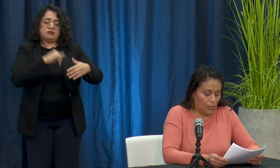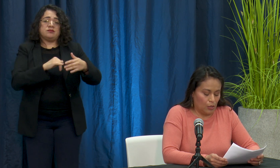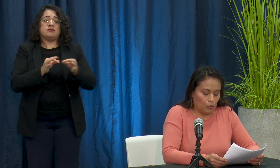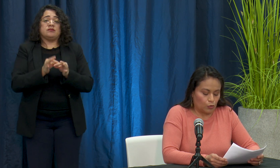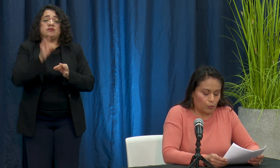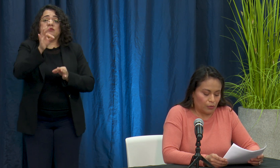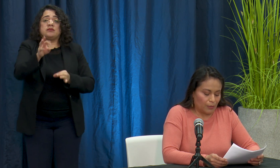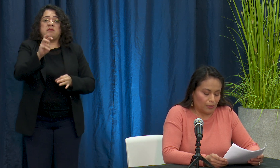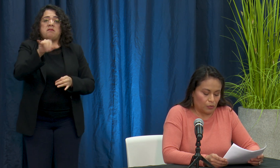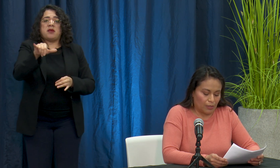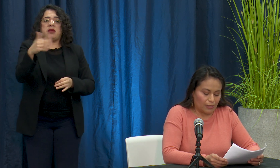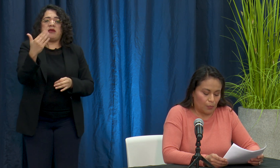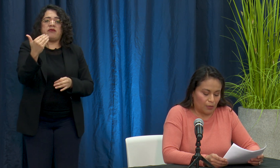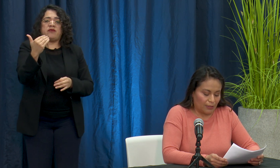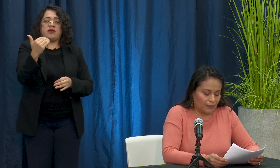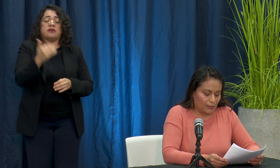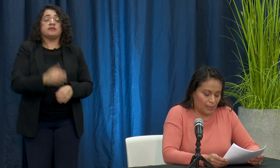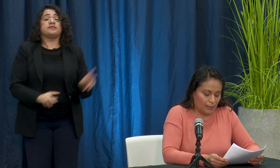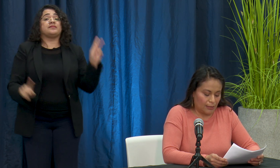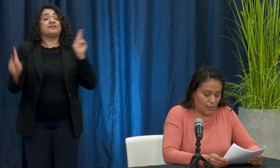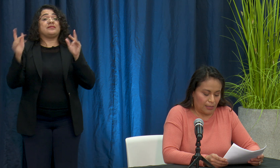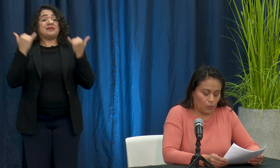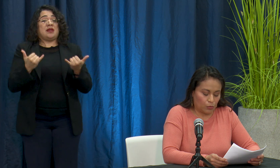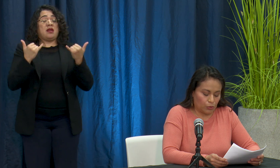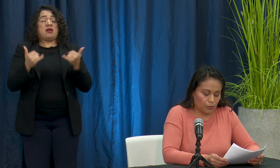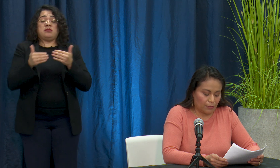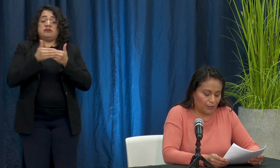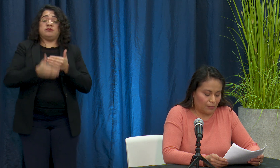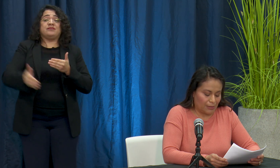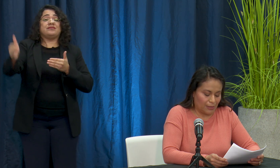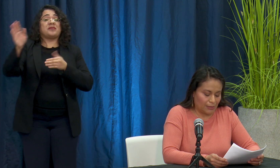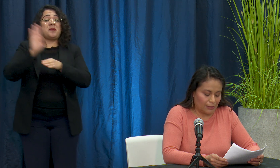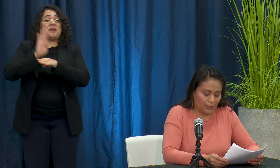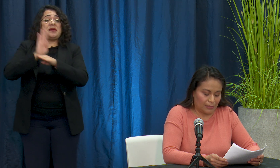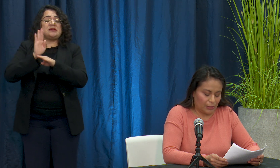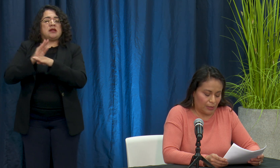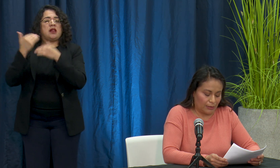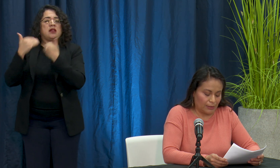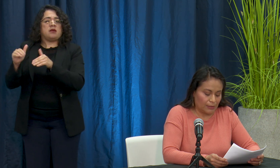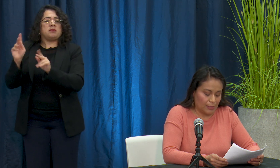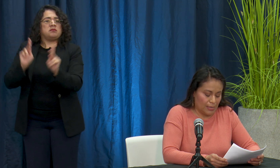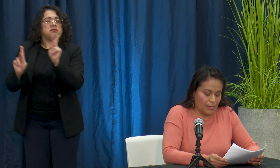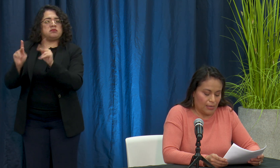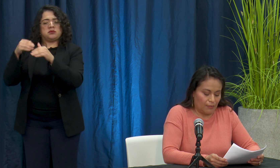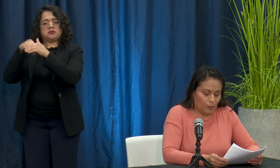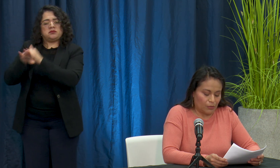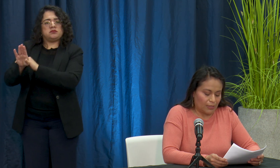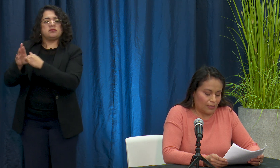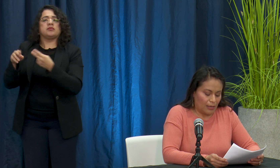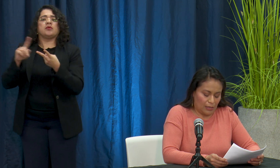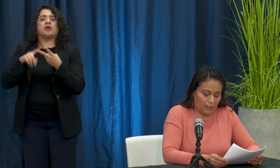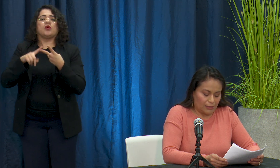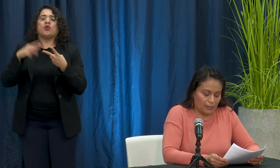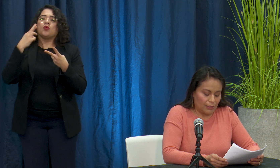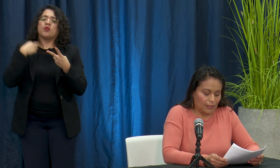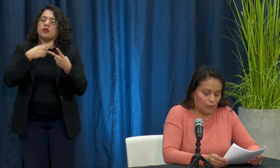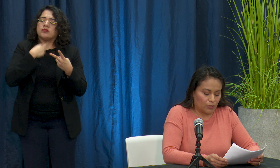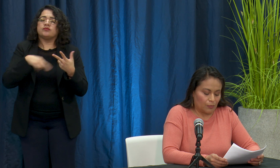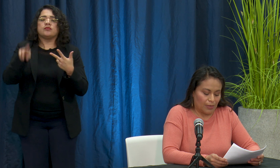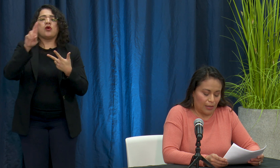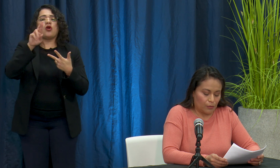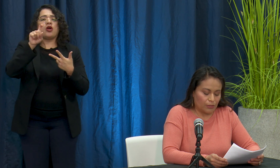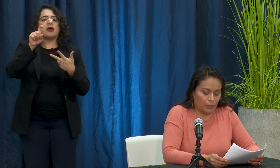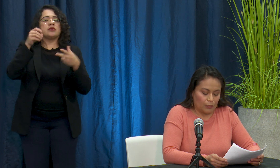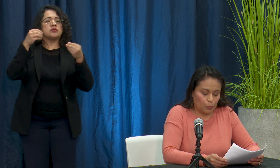limitar los números de personas que pueden entrar a negocios, farmacias y restaurantes y vamos a decir que